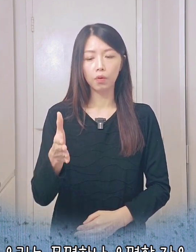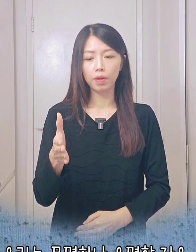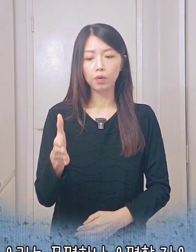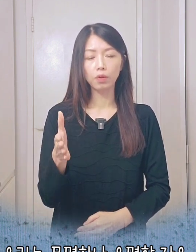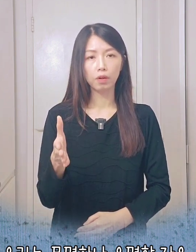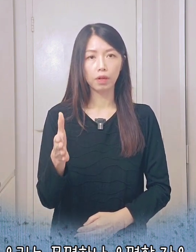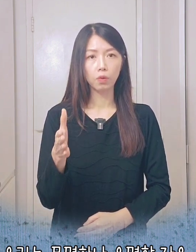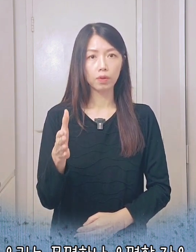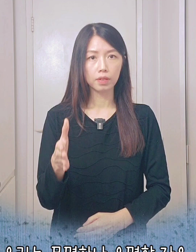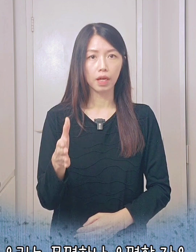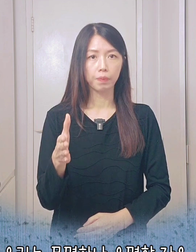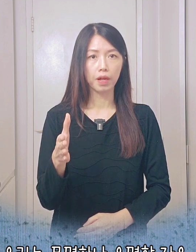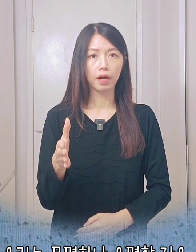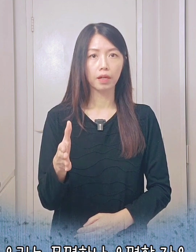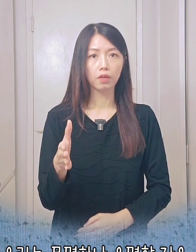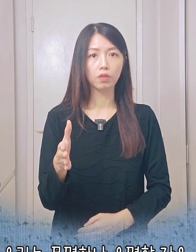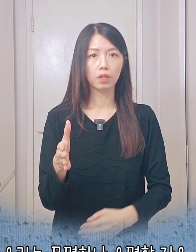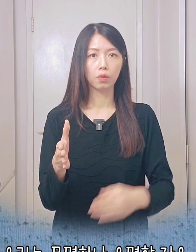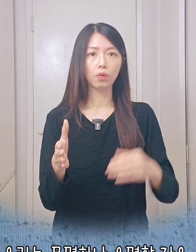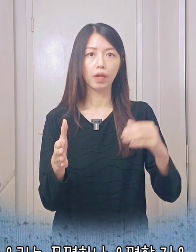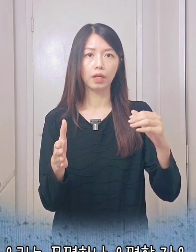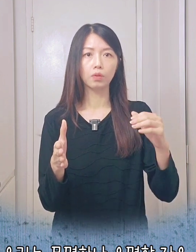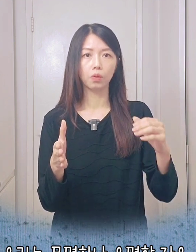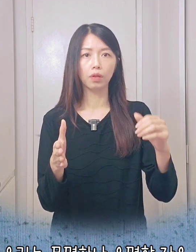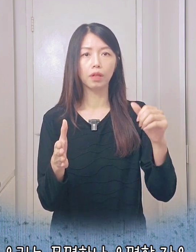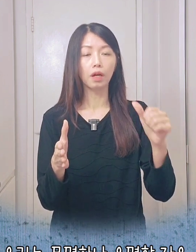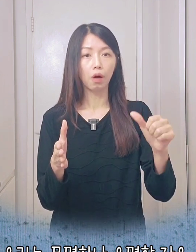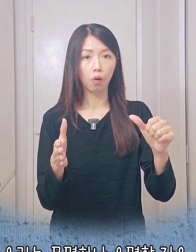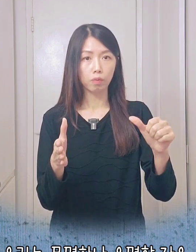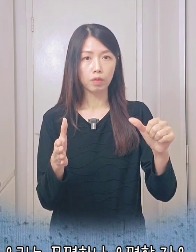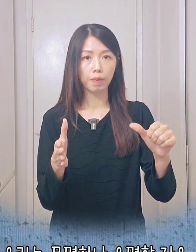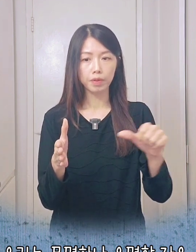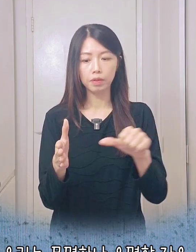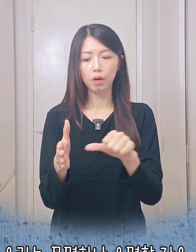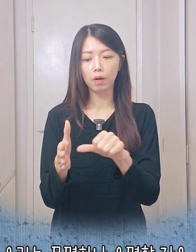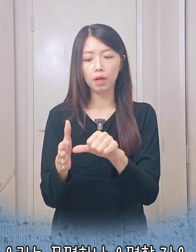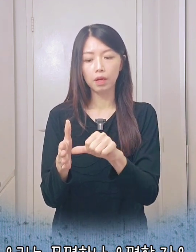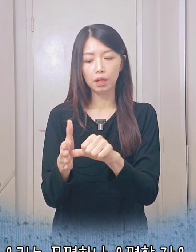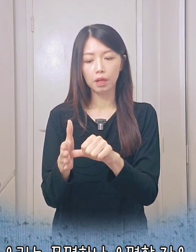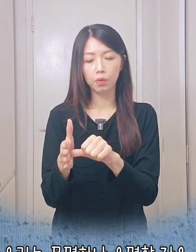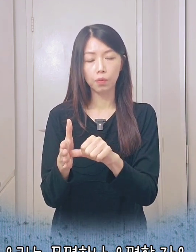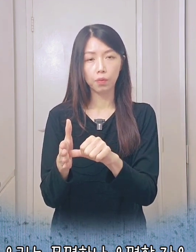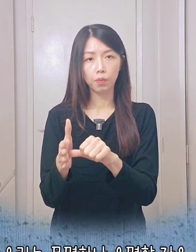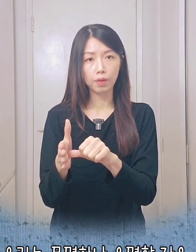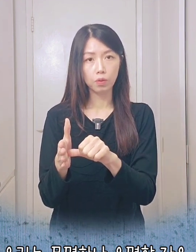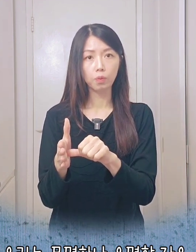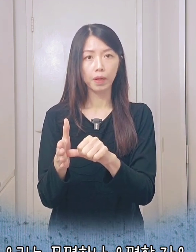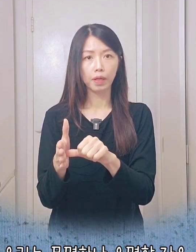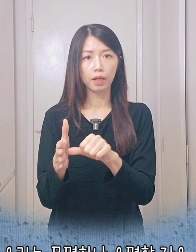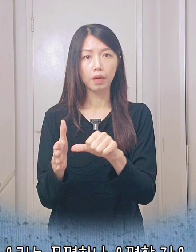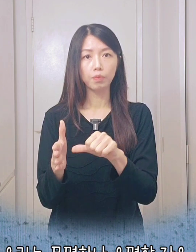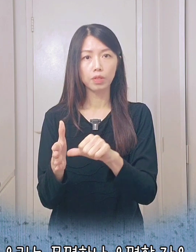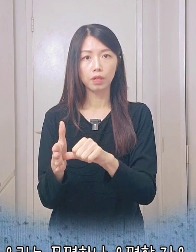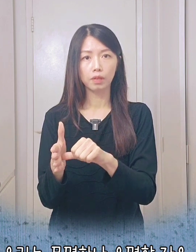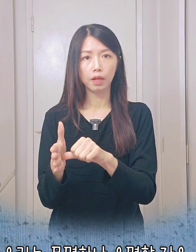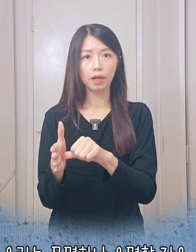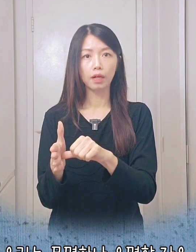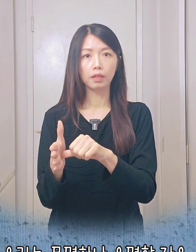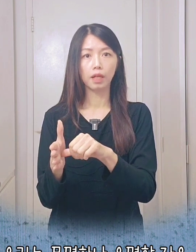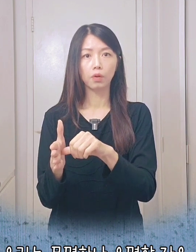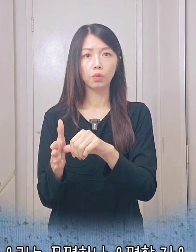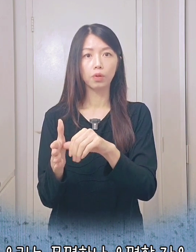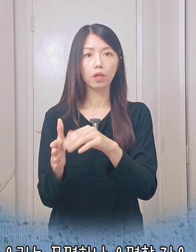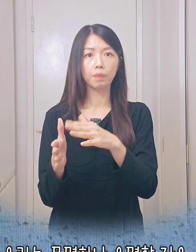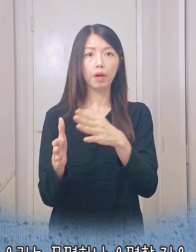수어는 왼손이 이렇게 손끝이 앞을 향하게 해주시고 다른 손은 엄지만 펴셔서 이 왼손 바닥에